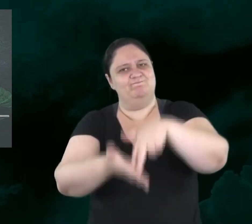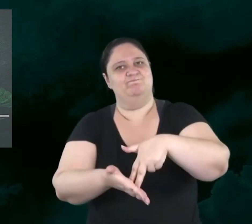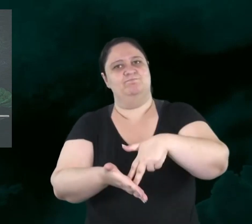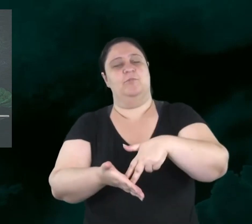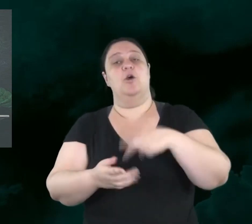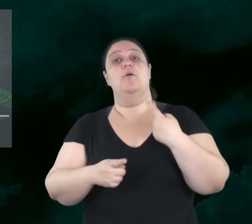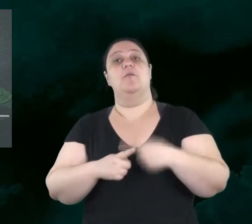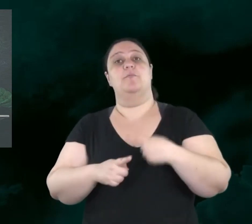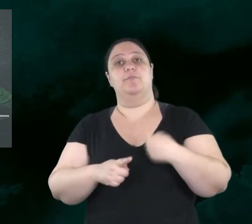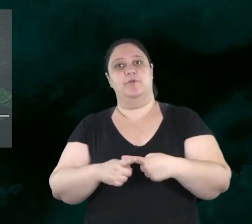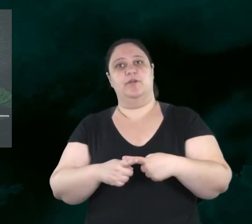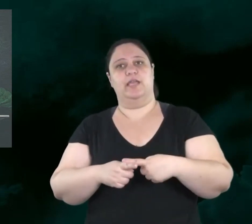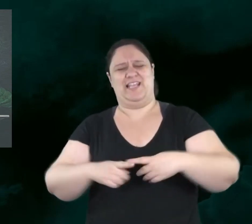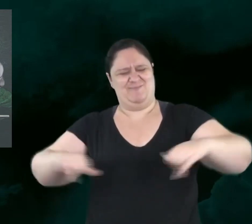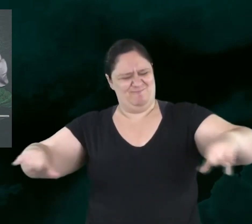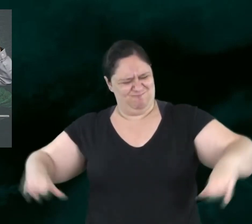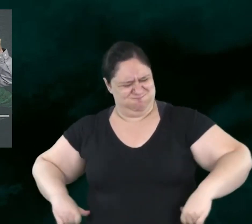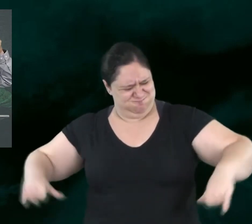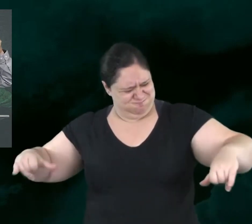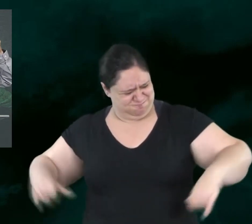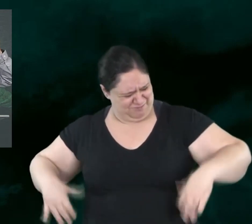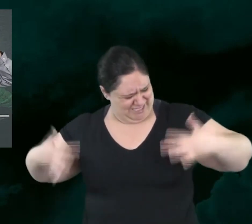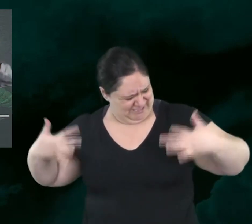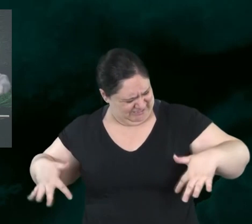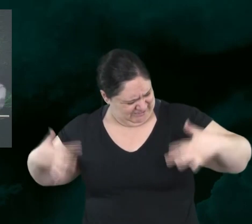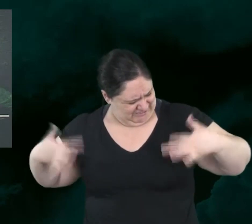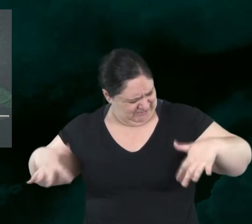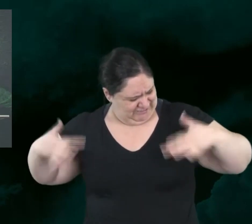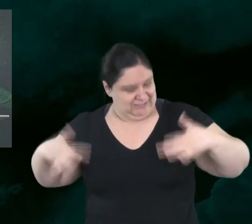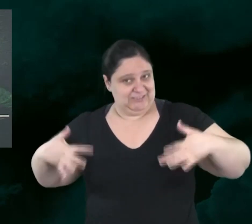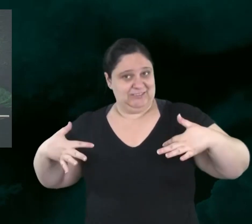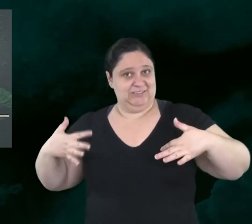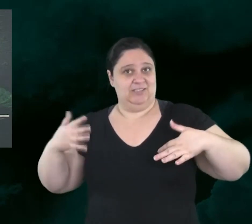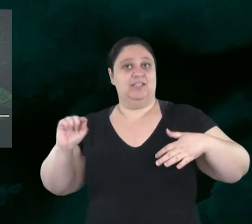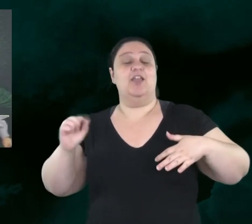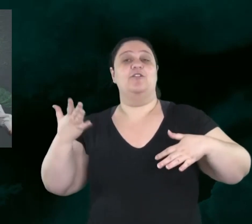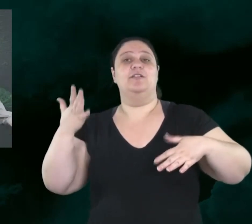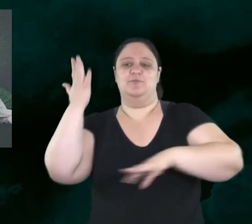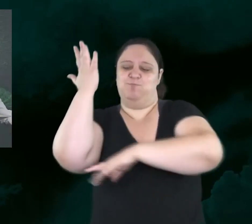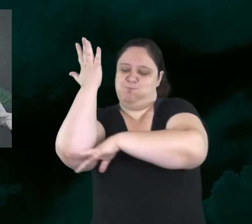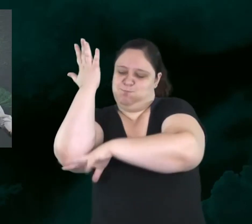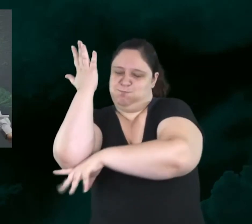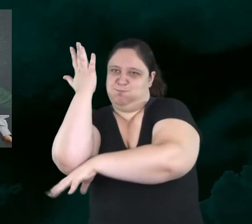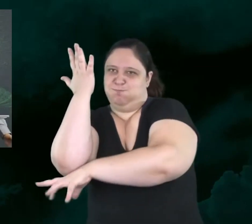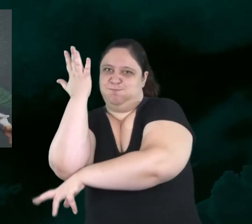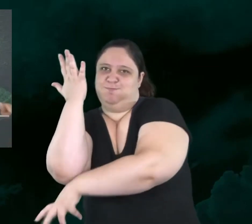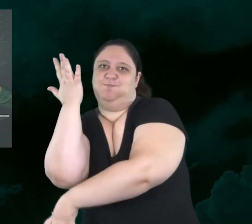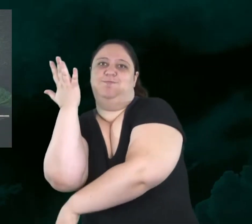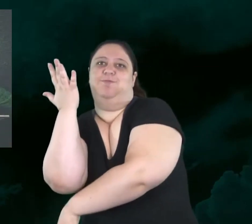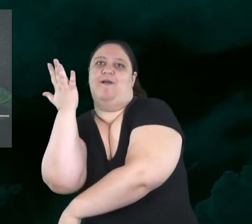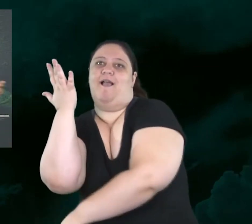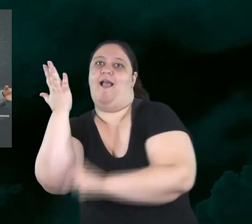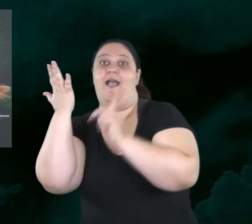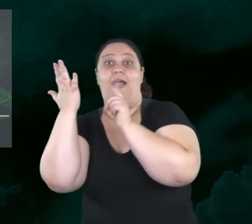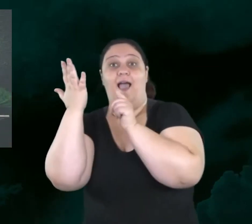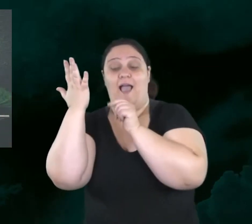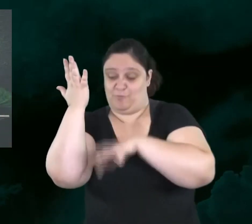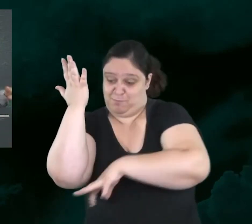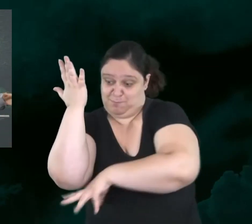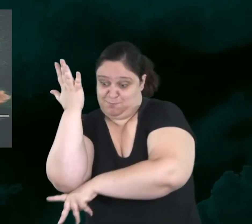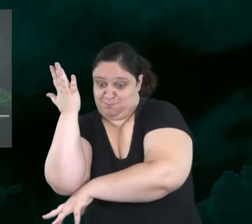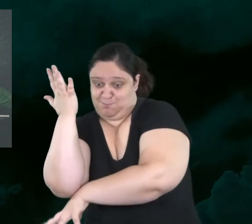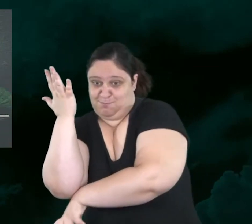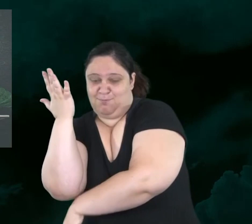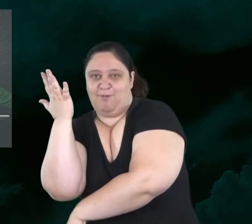quanto maior sofrimento, mais raízes lançamos no fundo, mais buscamos água, a graça